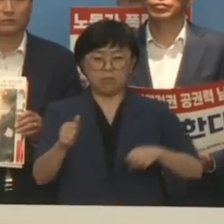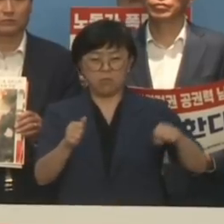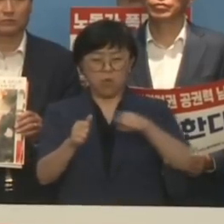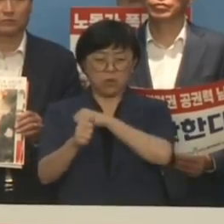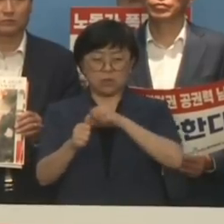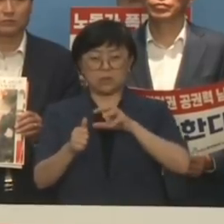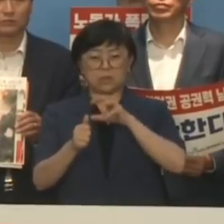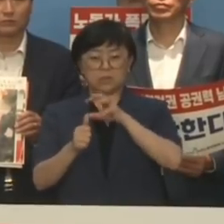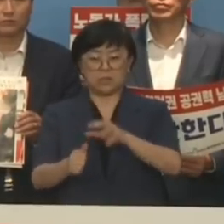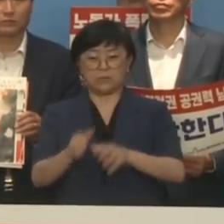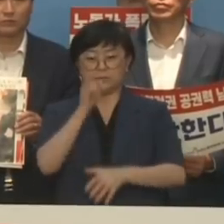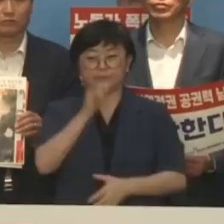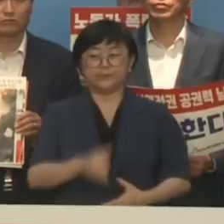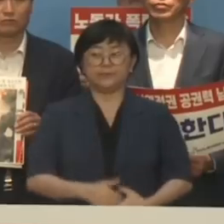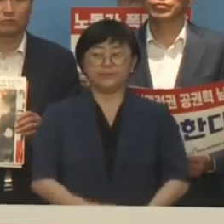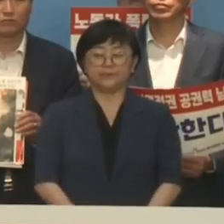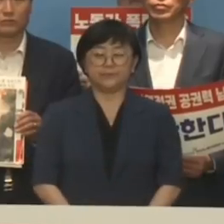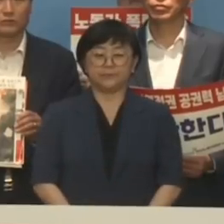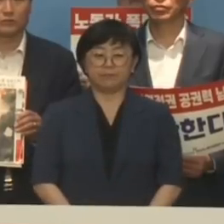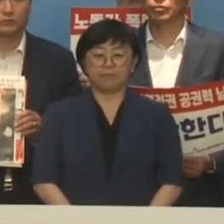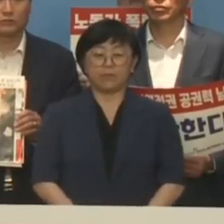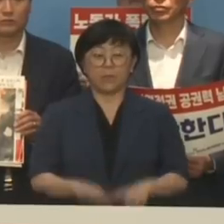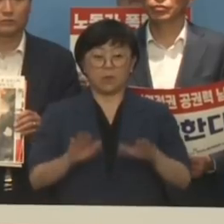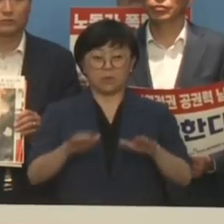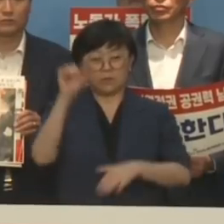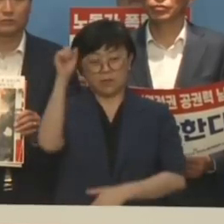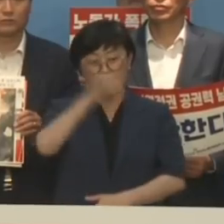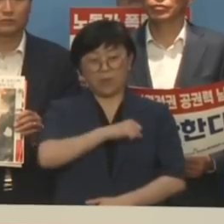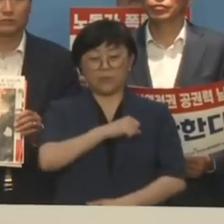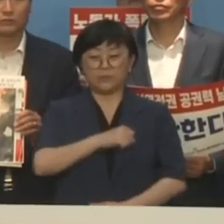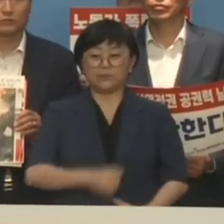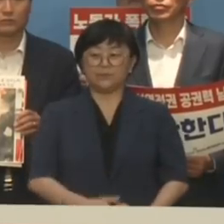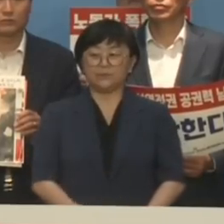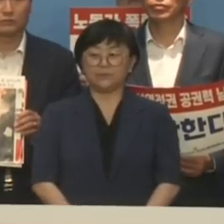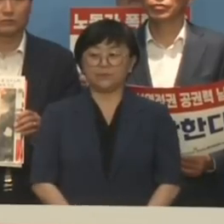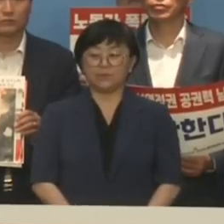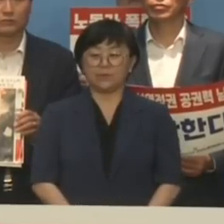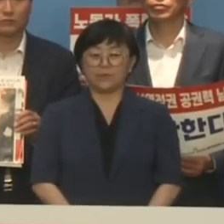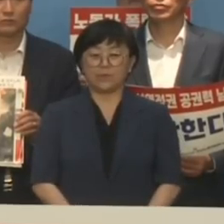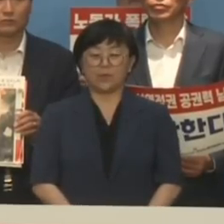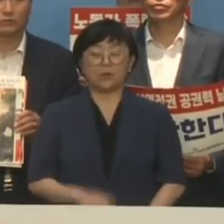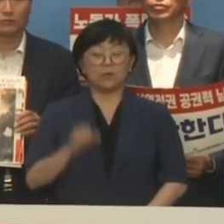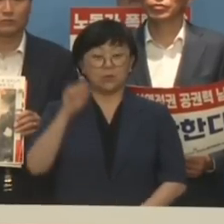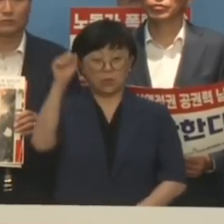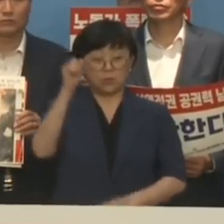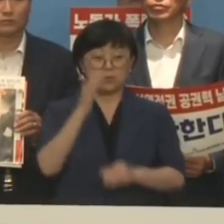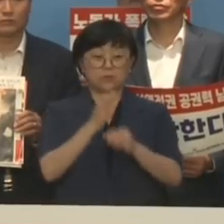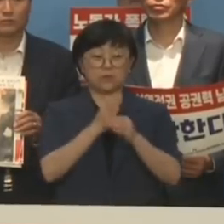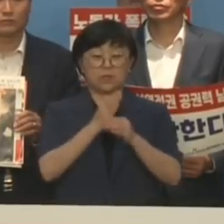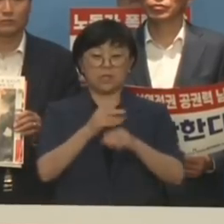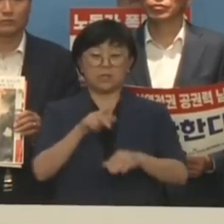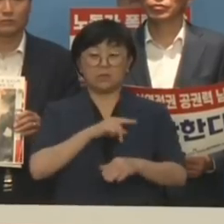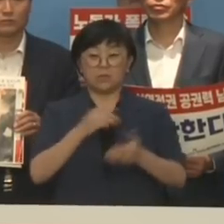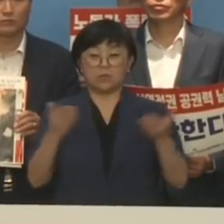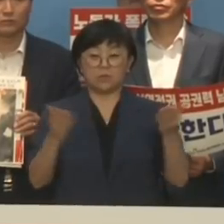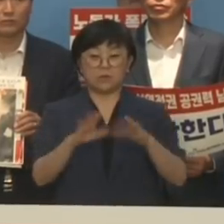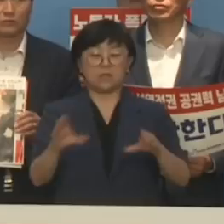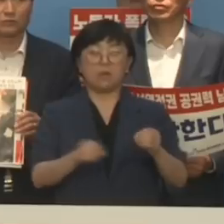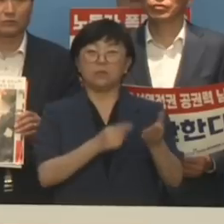폭력적인 진압행위를 자행했습니다. 그러더니 오늘 새벽에는 농성을 하고 있는